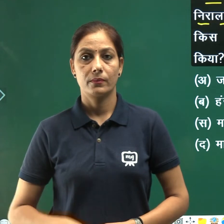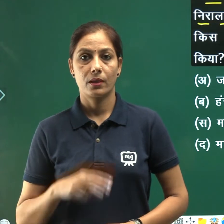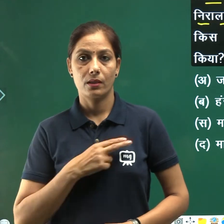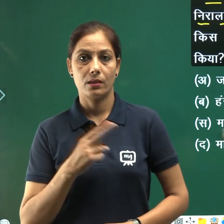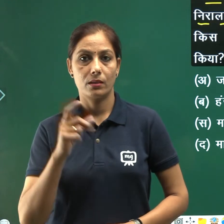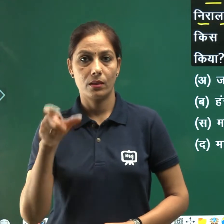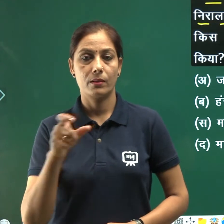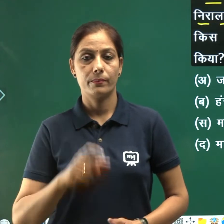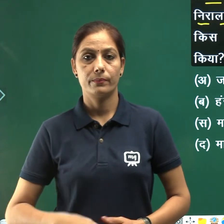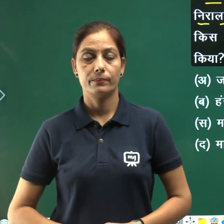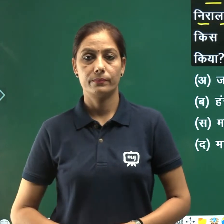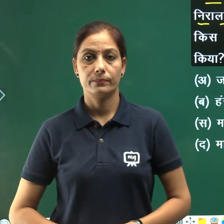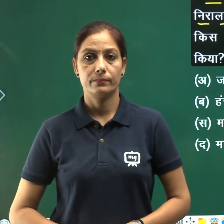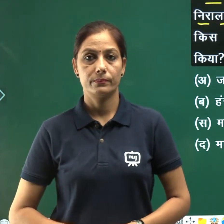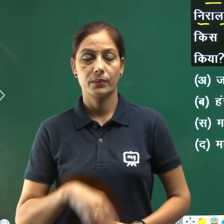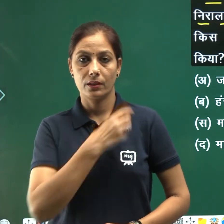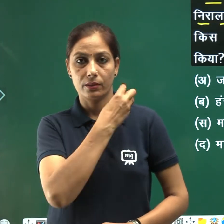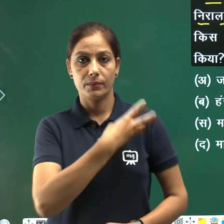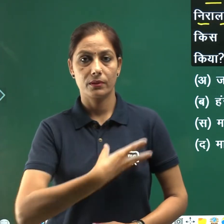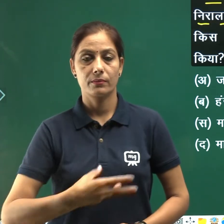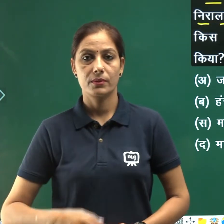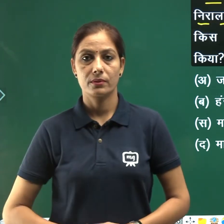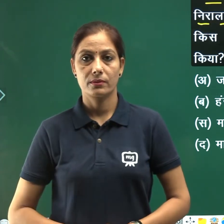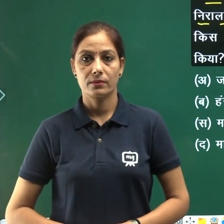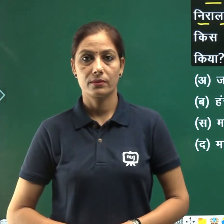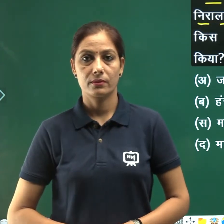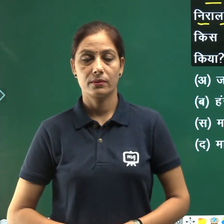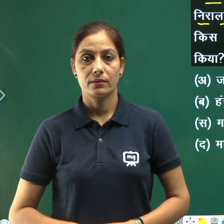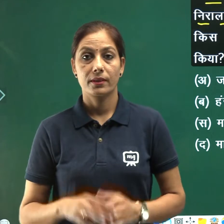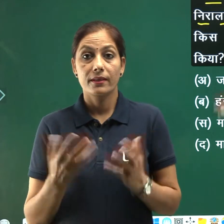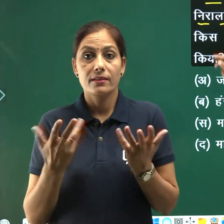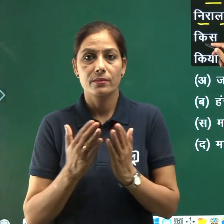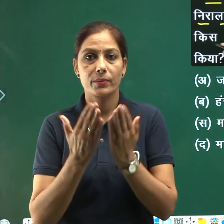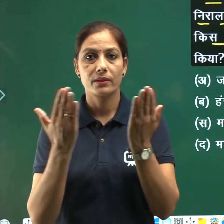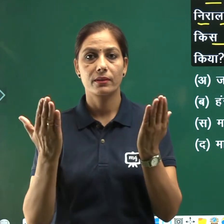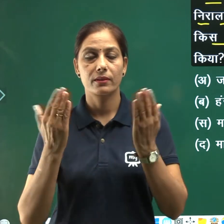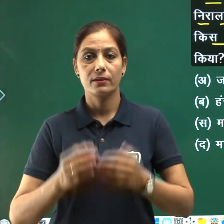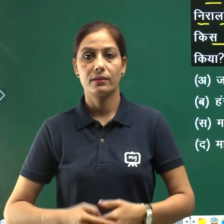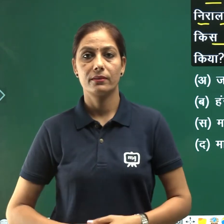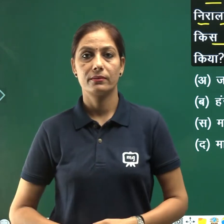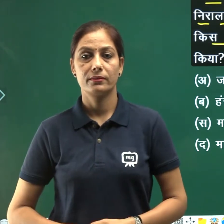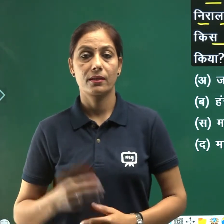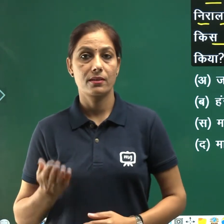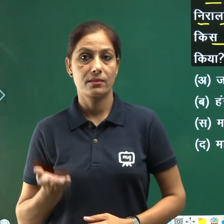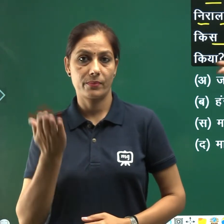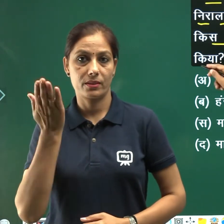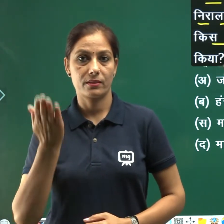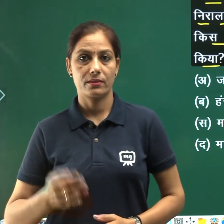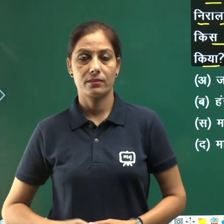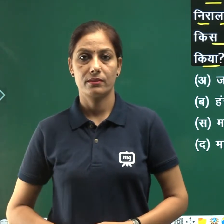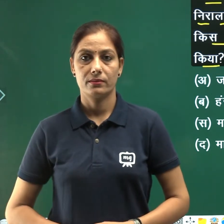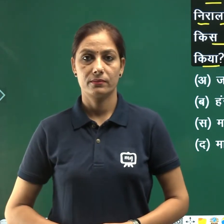निराला ने निम्नलिखित में से किस पत्रिका का संपादन किया